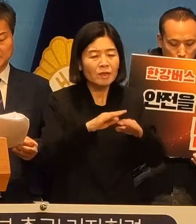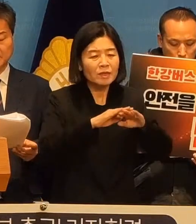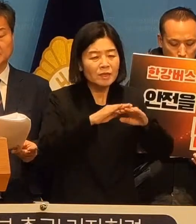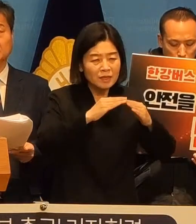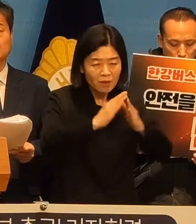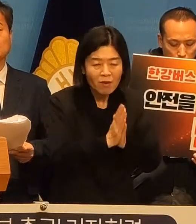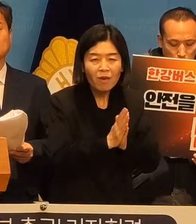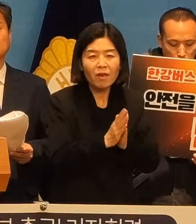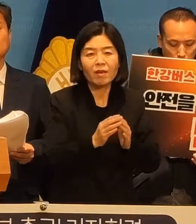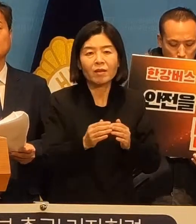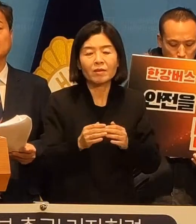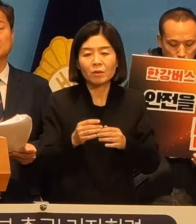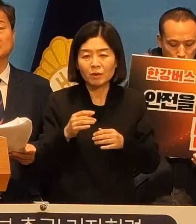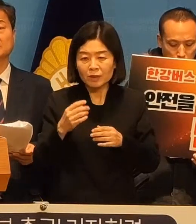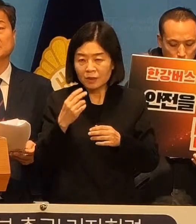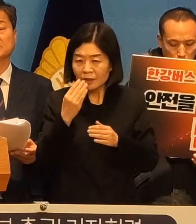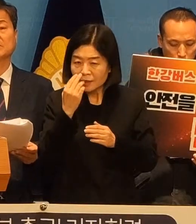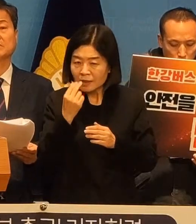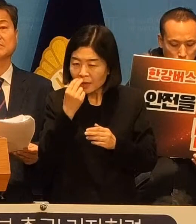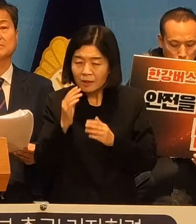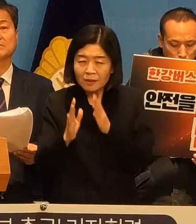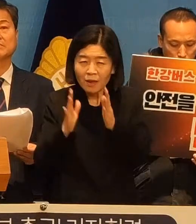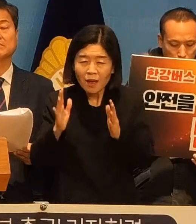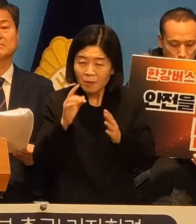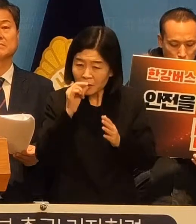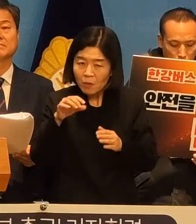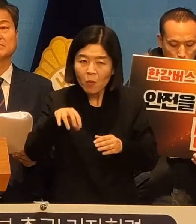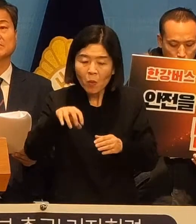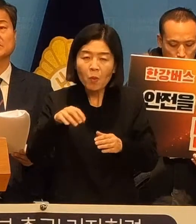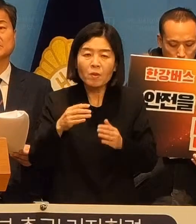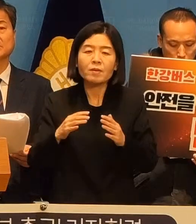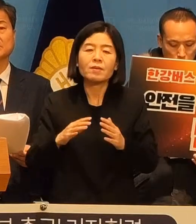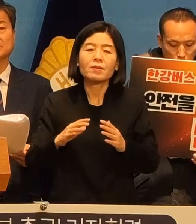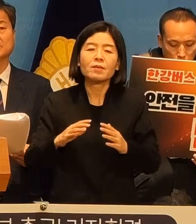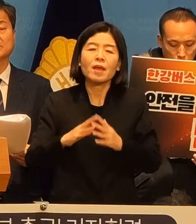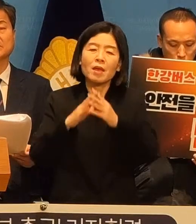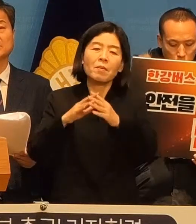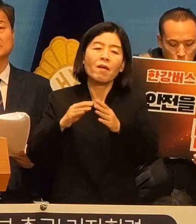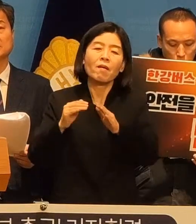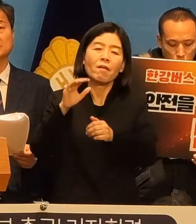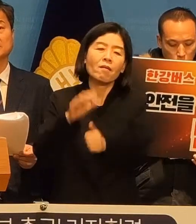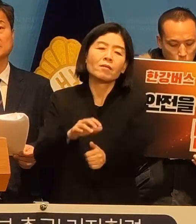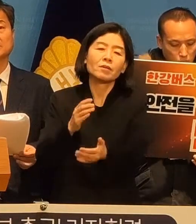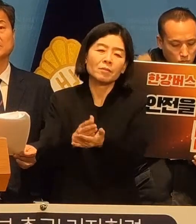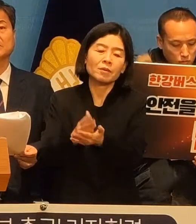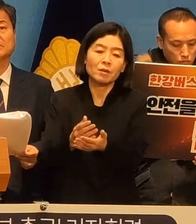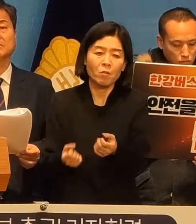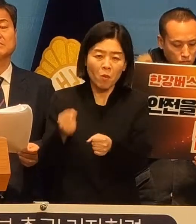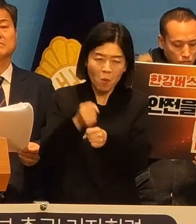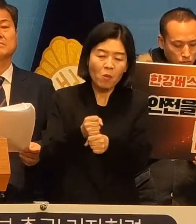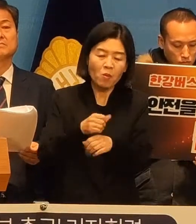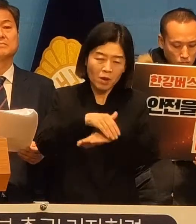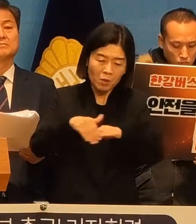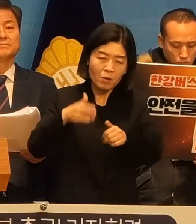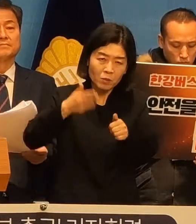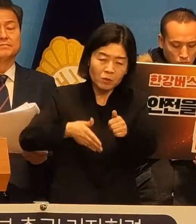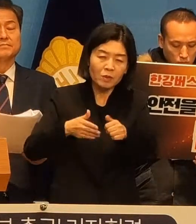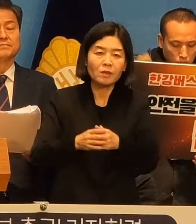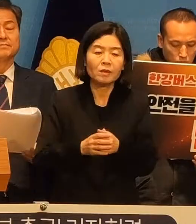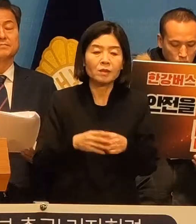생태적으로 민감한 구간에 대해 개발을 억제하고 복원 계획을 수립해야 합니다. 셋째, 정부,